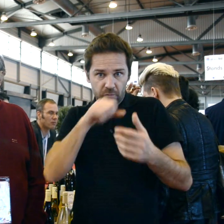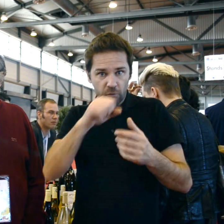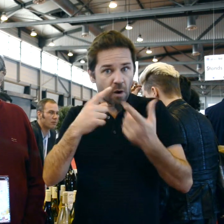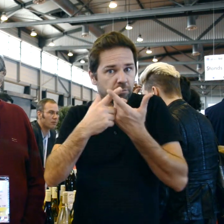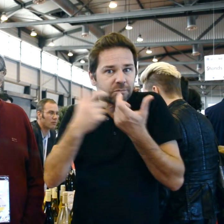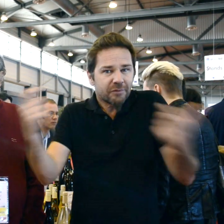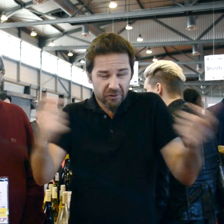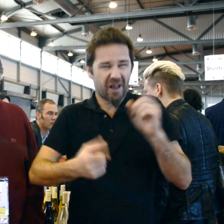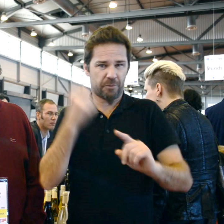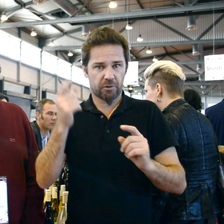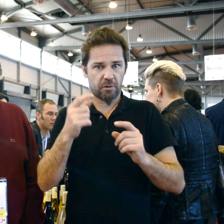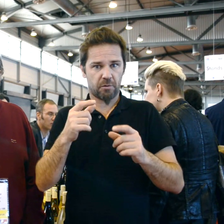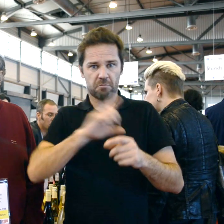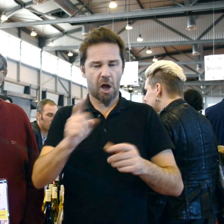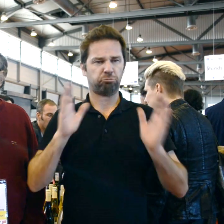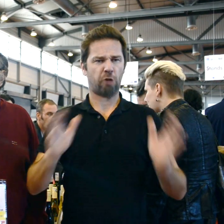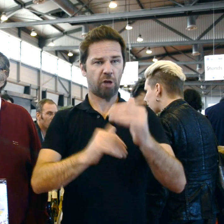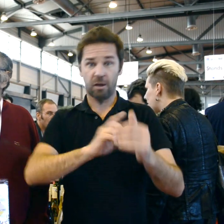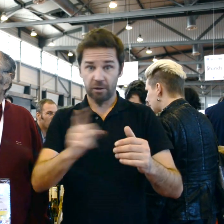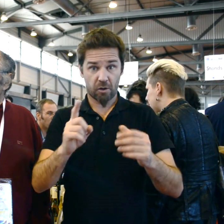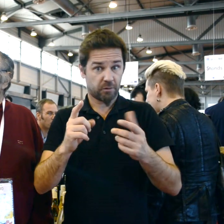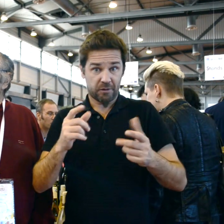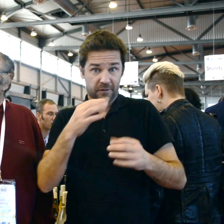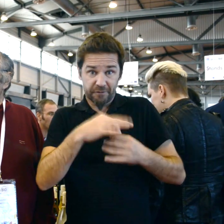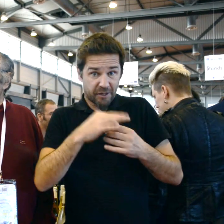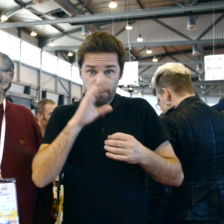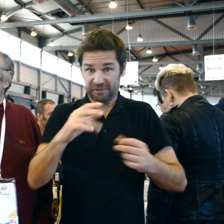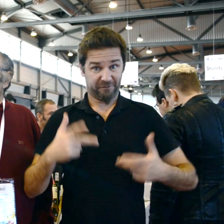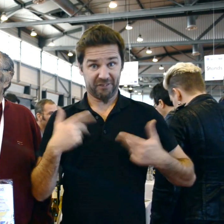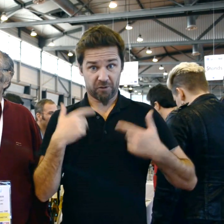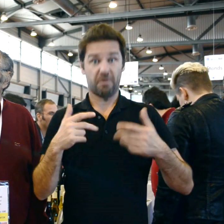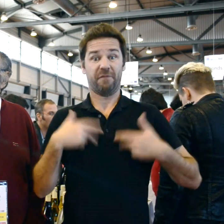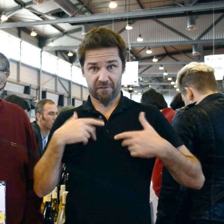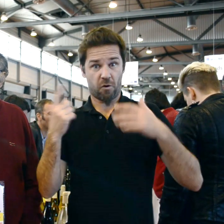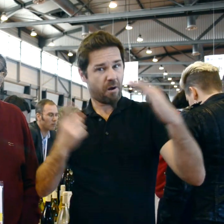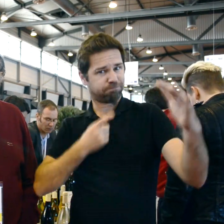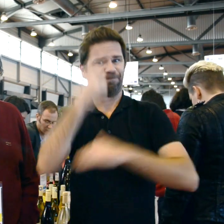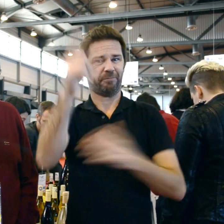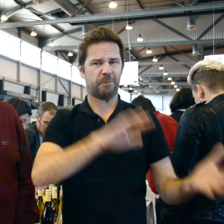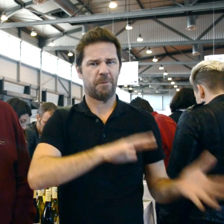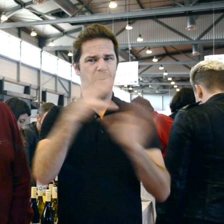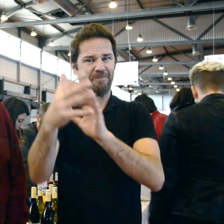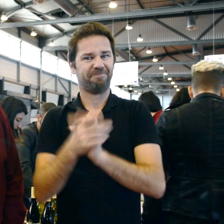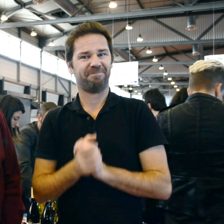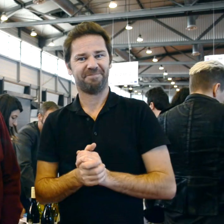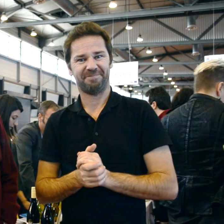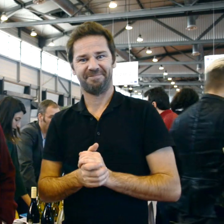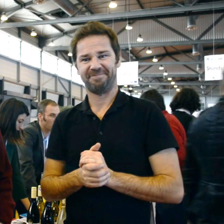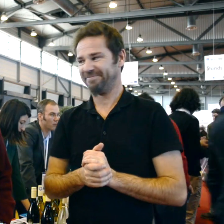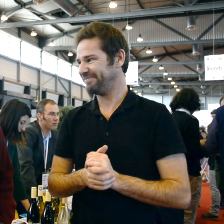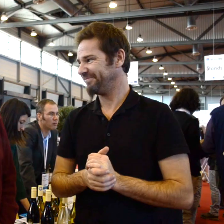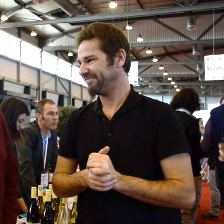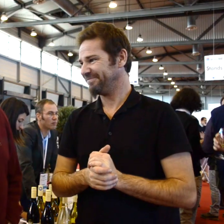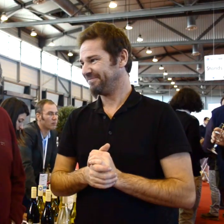tout, et puis que la vigne, c'est quand même quelque chose de vivant, mais de vivant dans le temps. Voilà. Bon. Très beau. Si